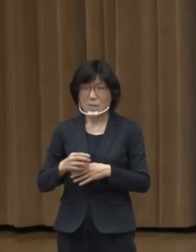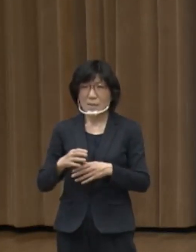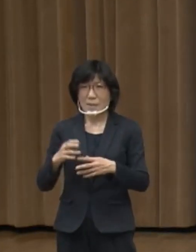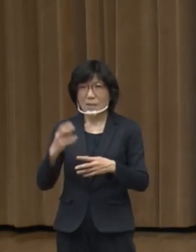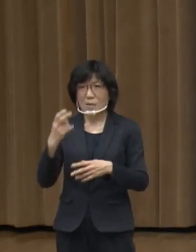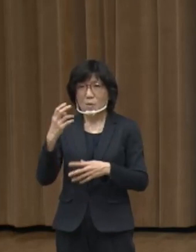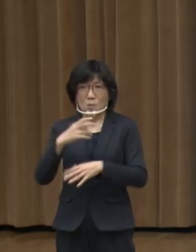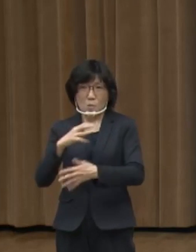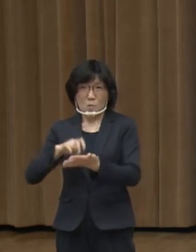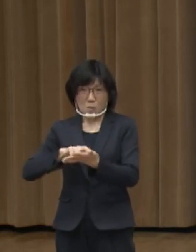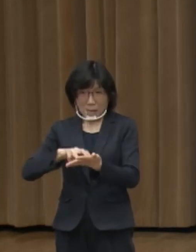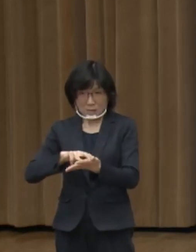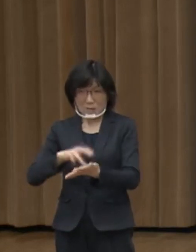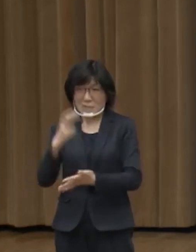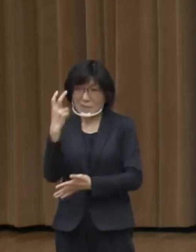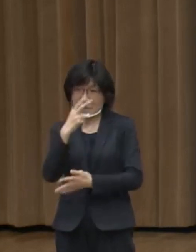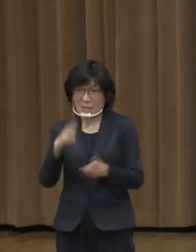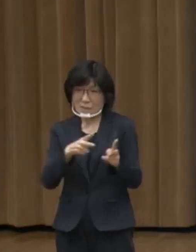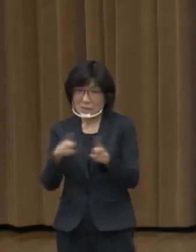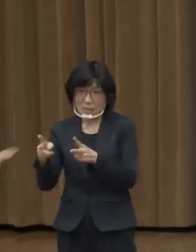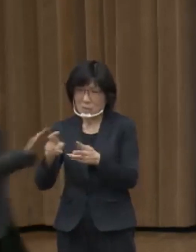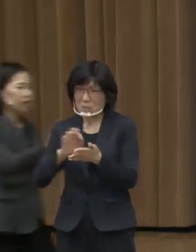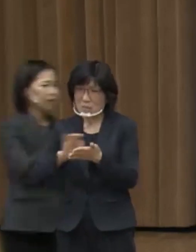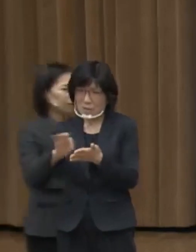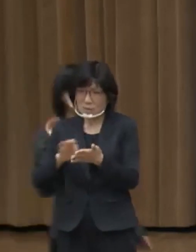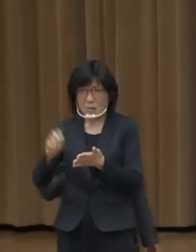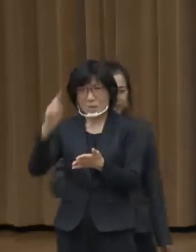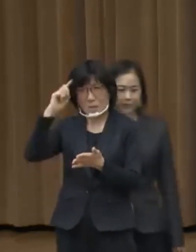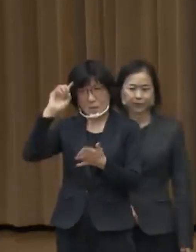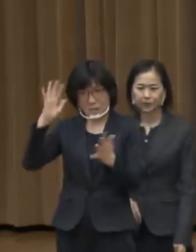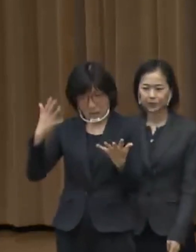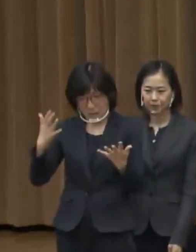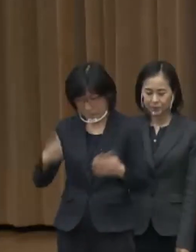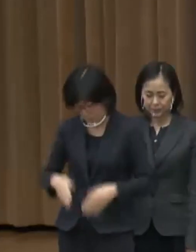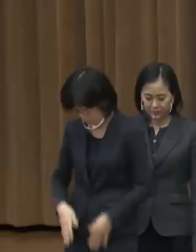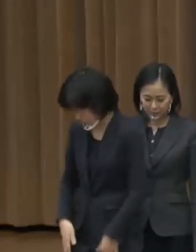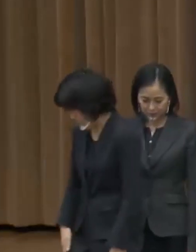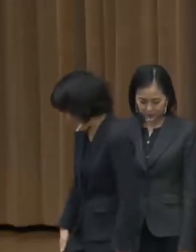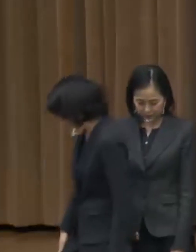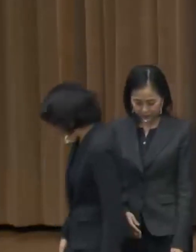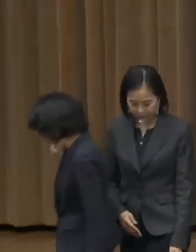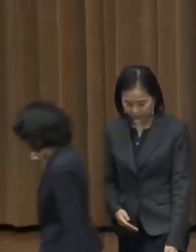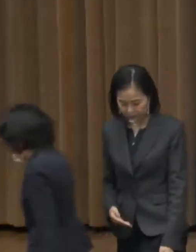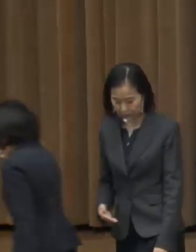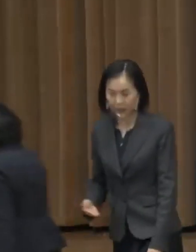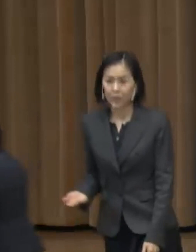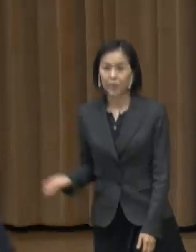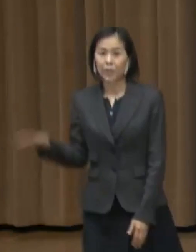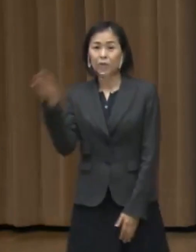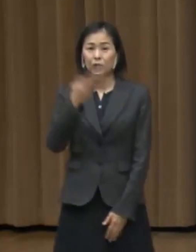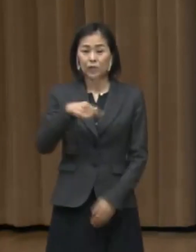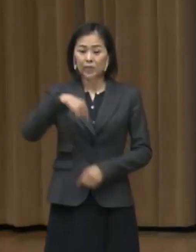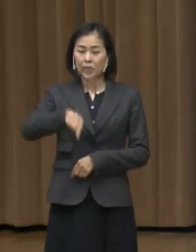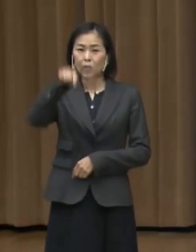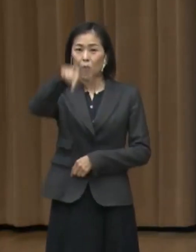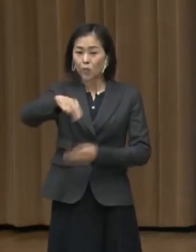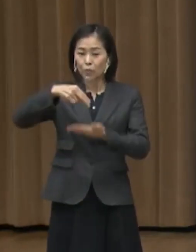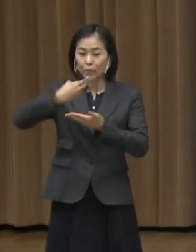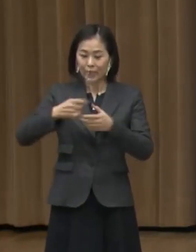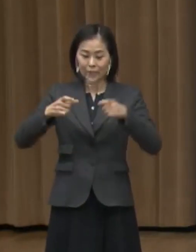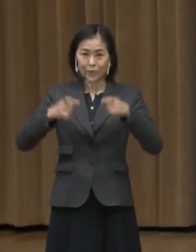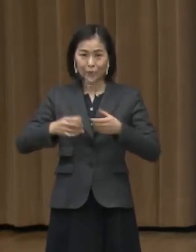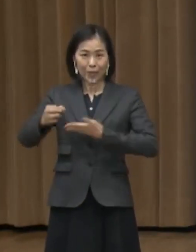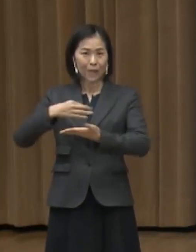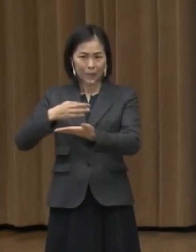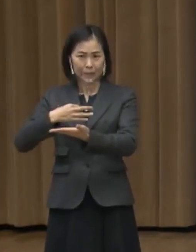ないよう求めているところであります。次に GoTo イート食事券の販売再開であります。新型